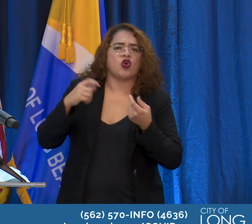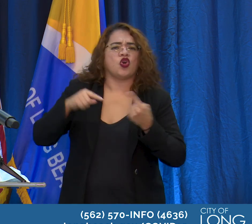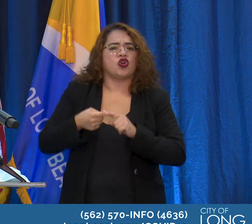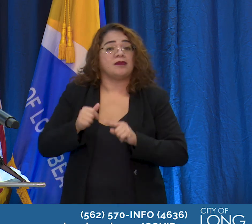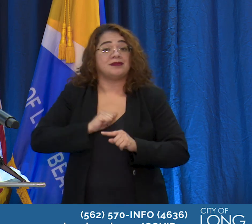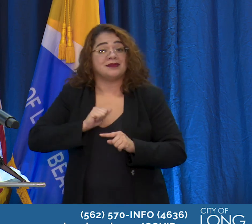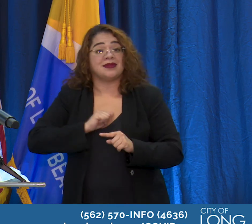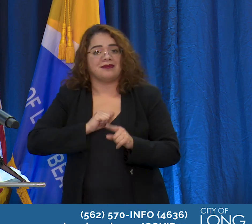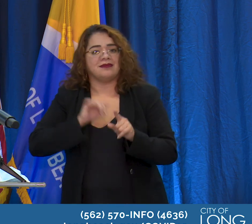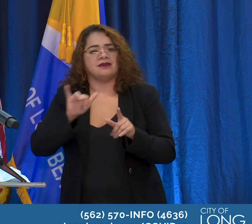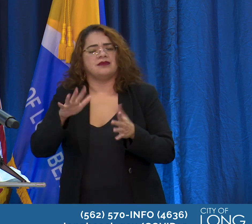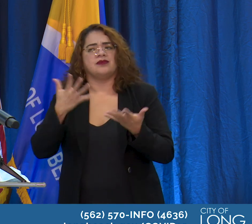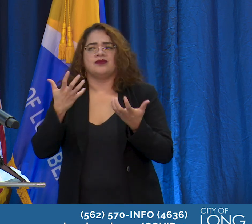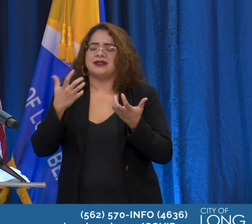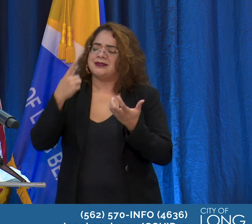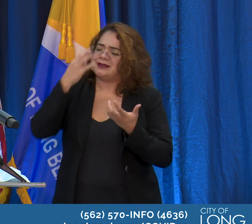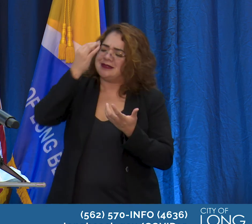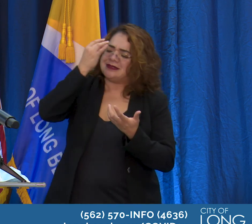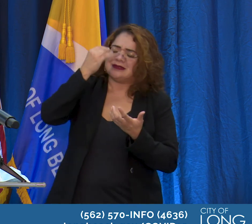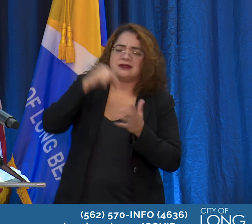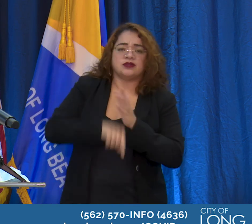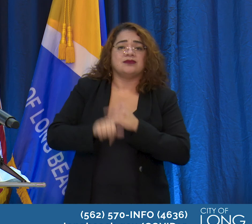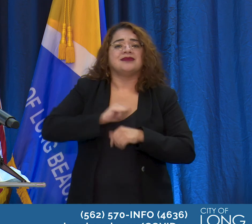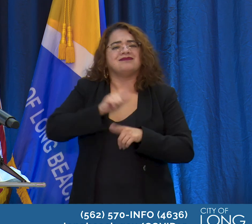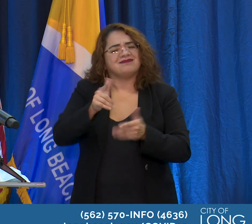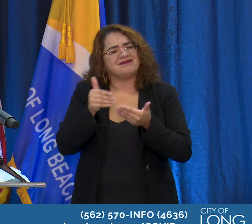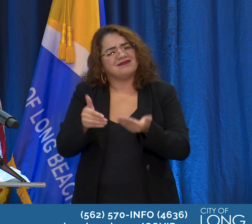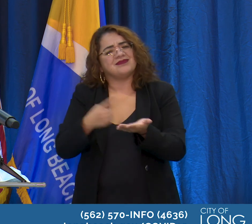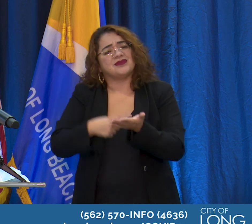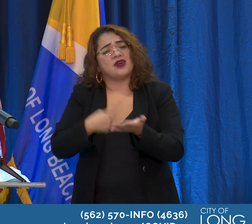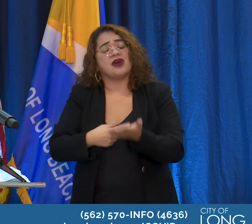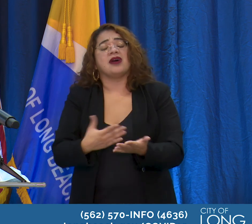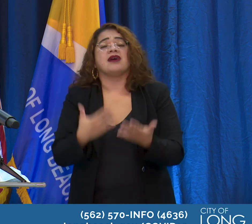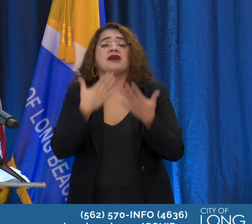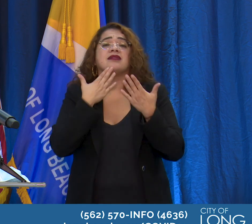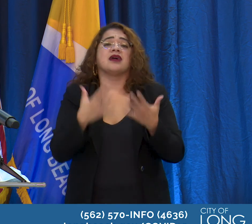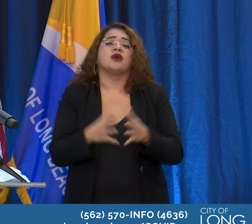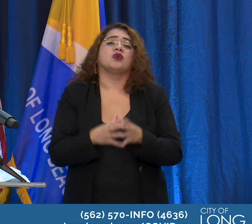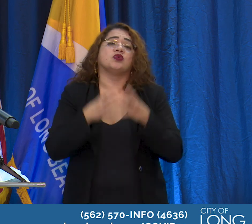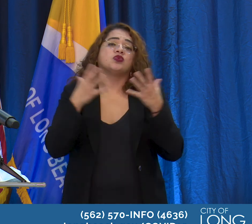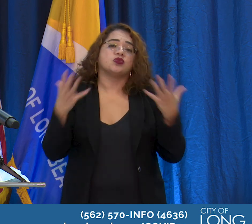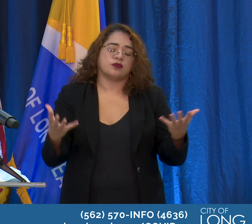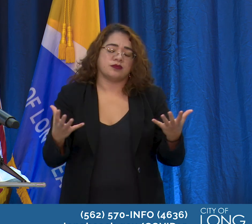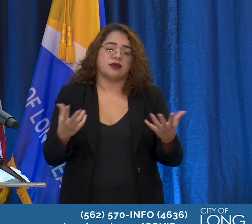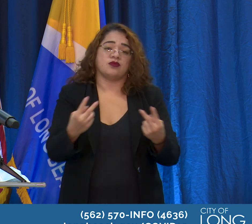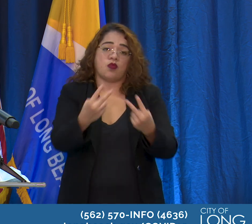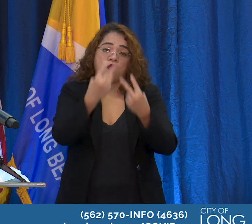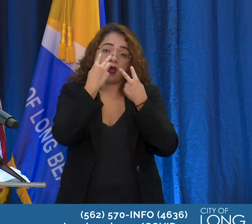hoy. Gracias por acompañarnos. That is all for today. We thank you for joining us.